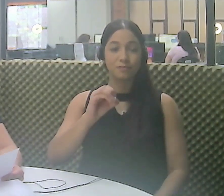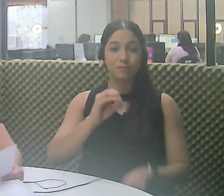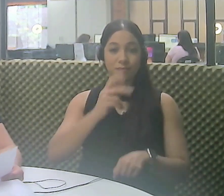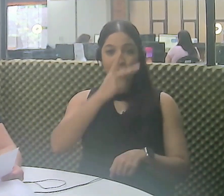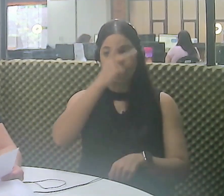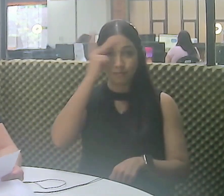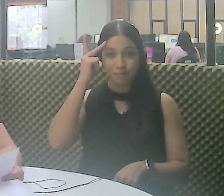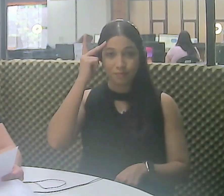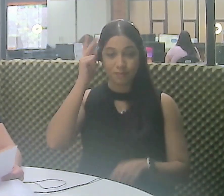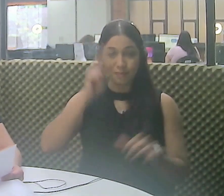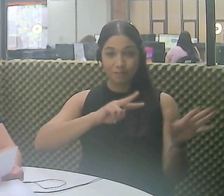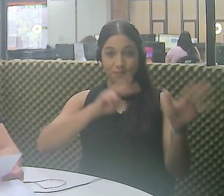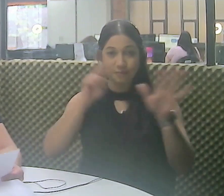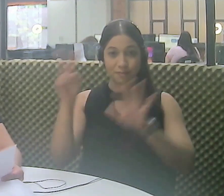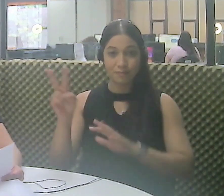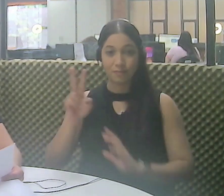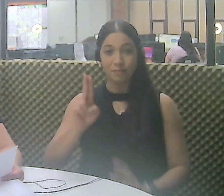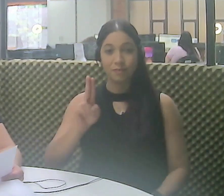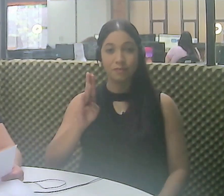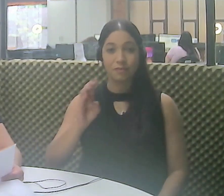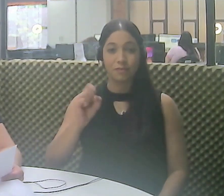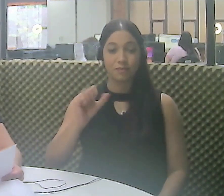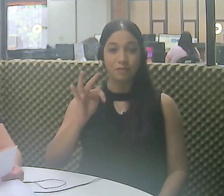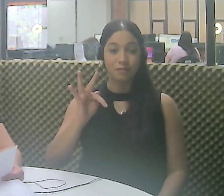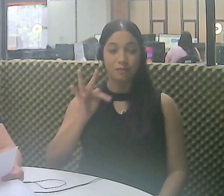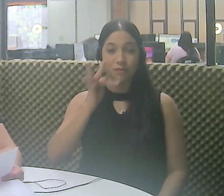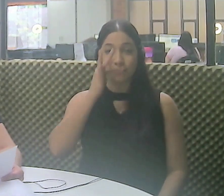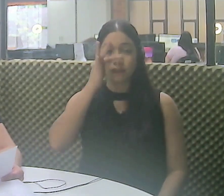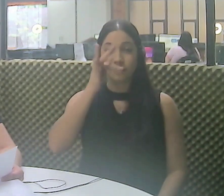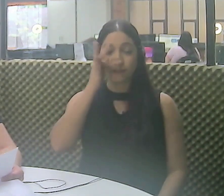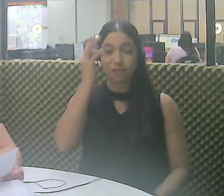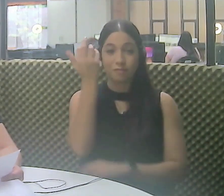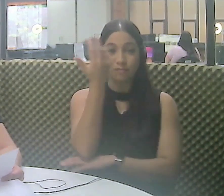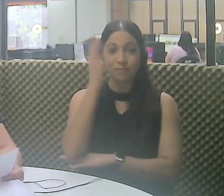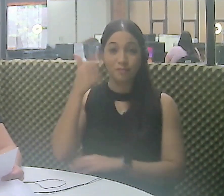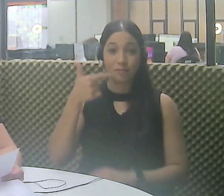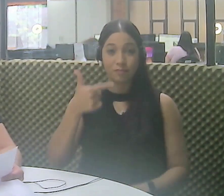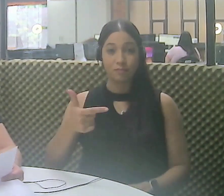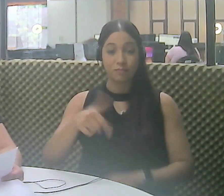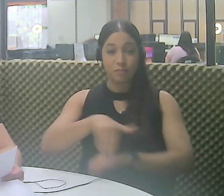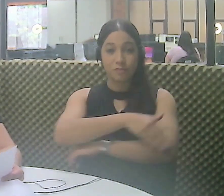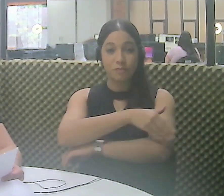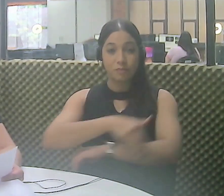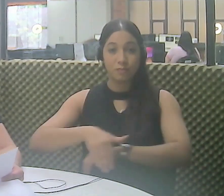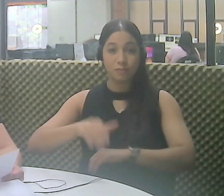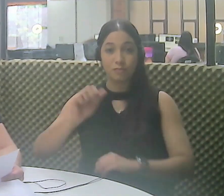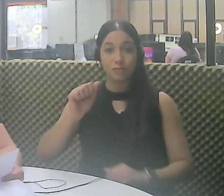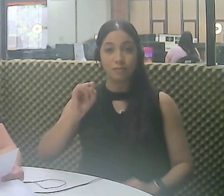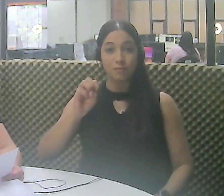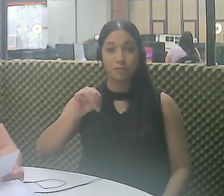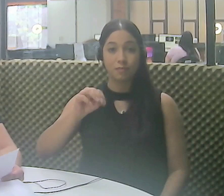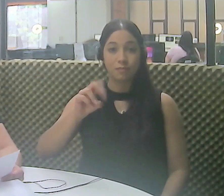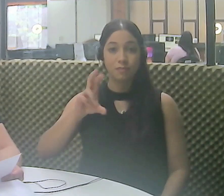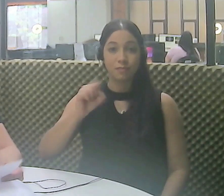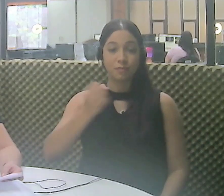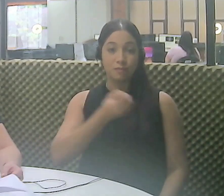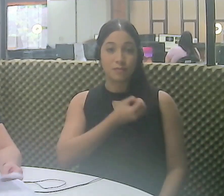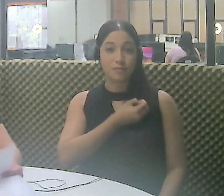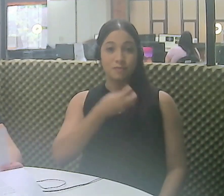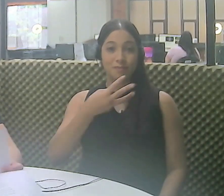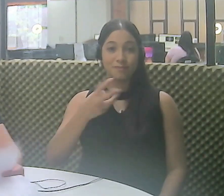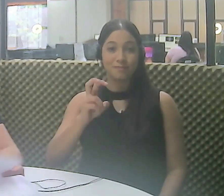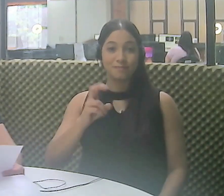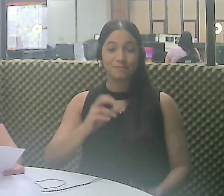pacientes por semana. A UBSF Jardim das Palmeiras 2 está localizada na rua Aimorés, número